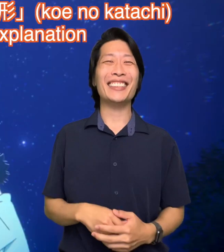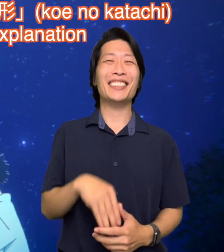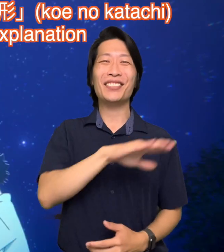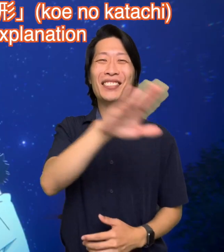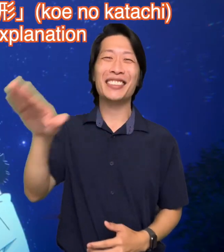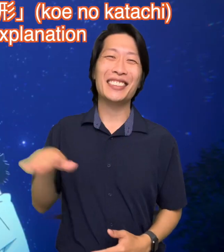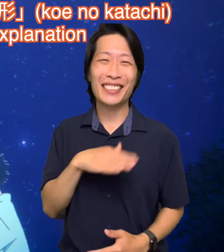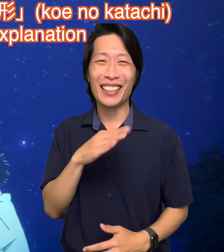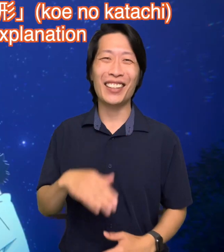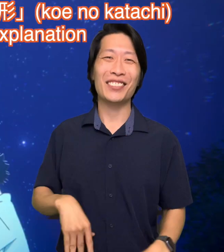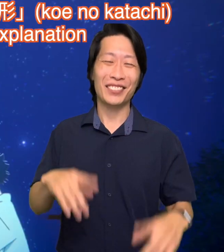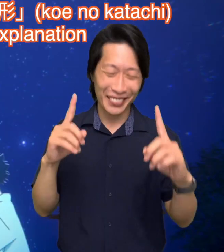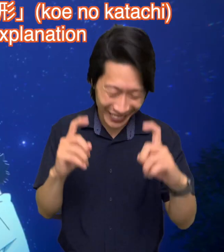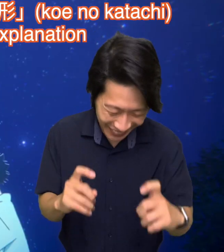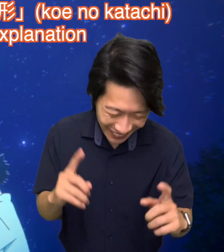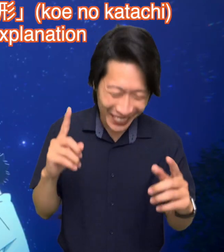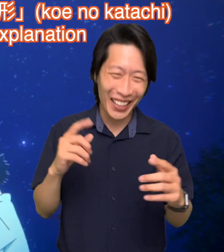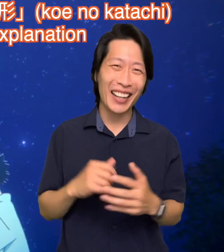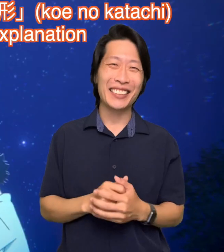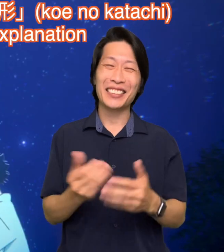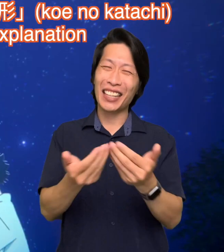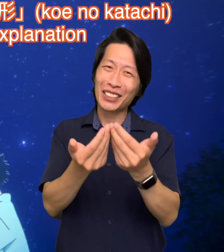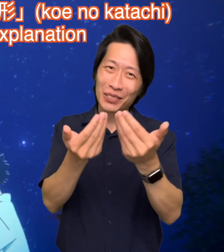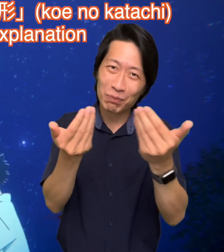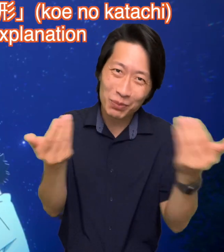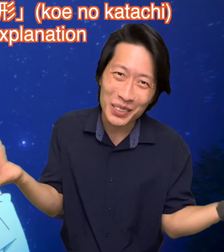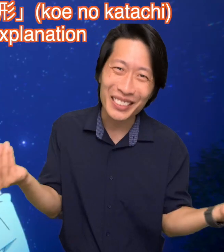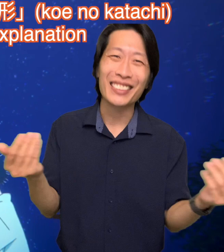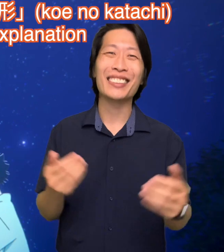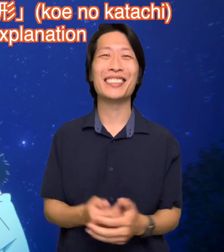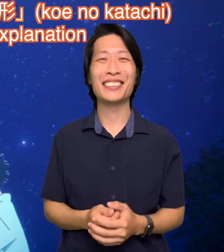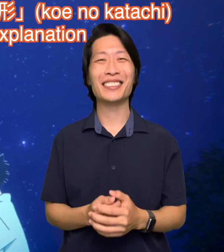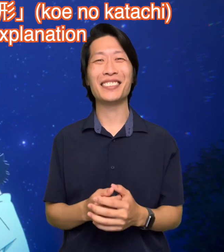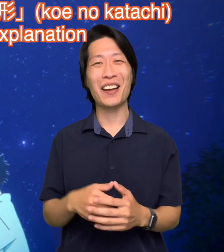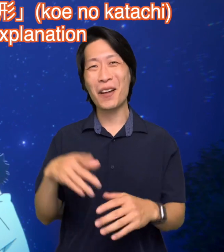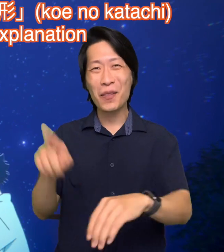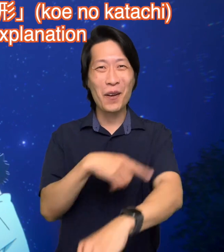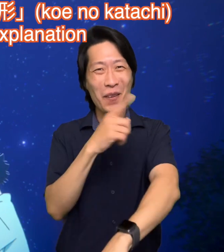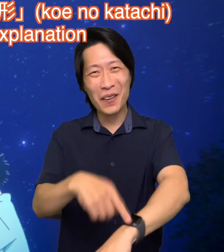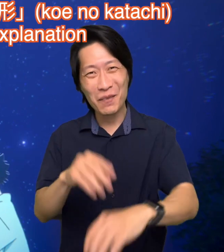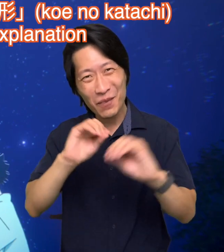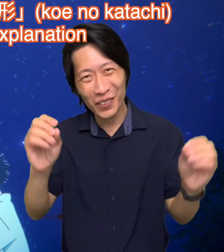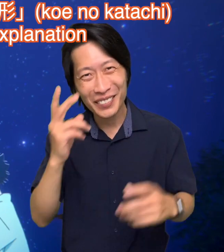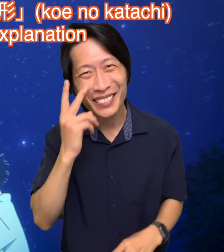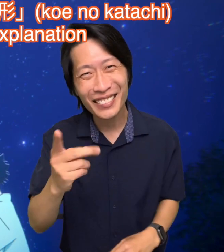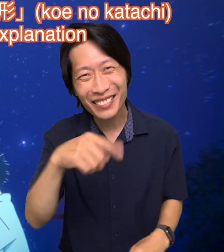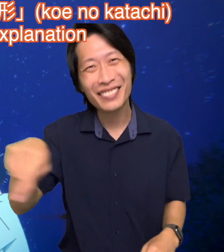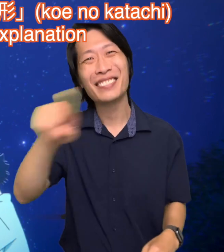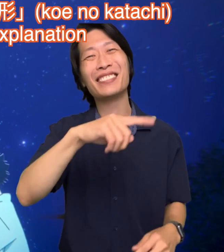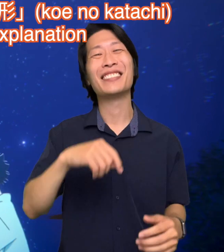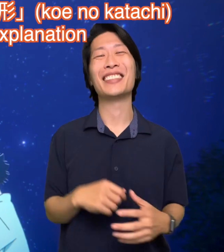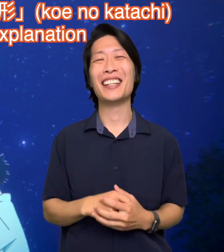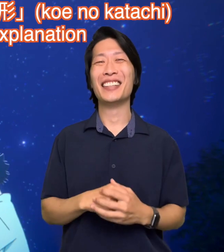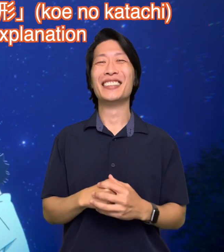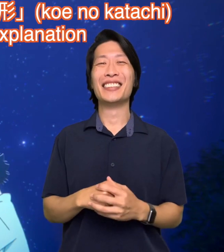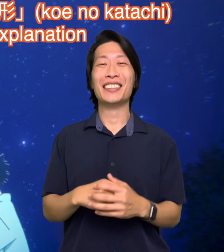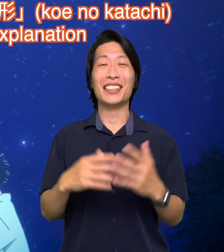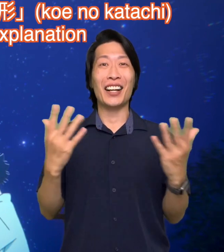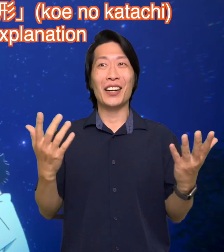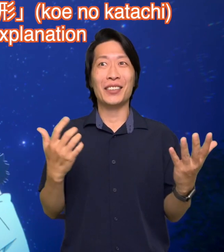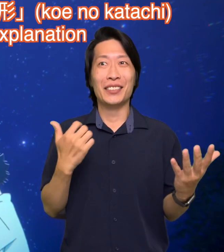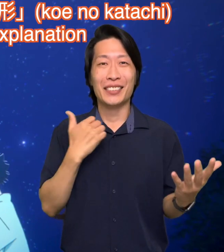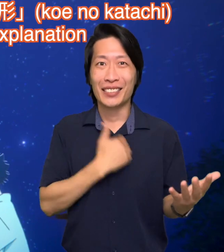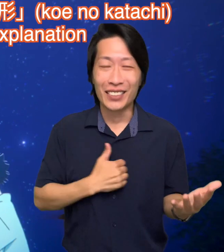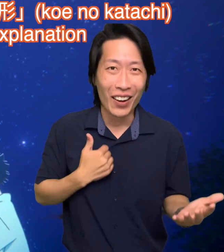Hello, everybody. 皆さん、こんにちは。お久しぶりです。Long time no